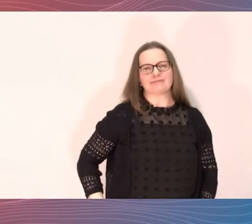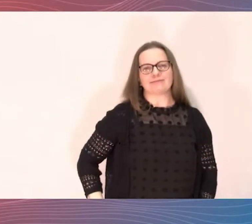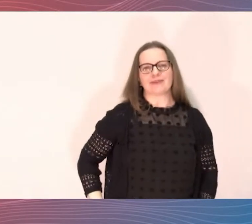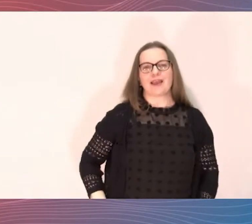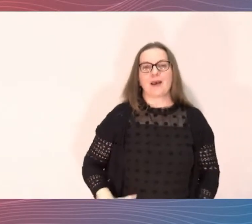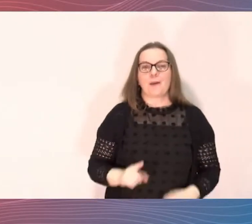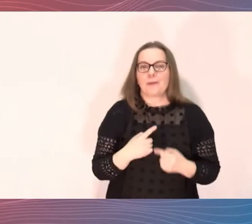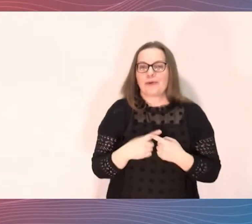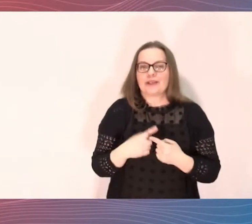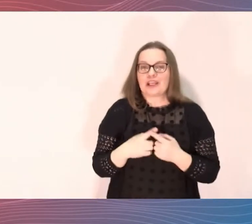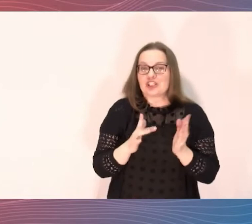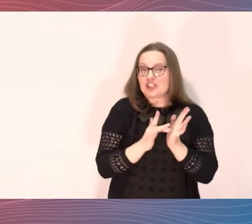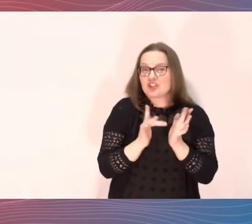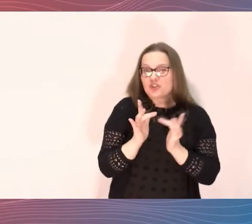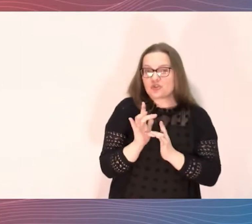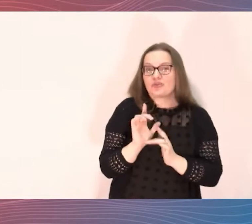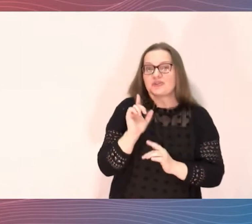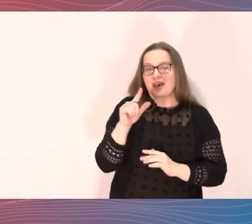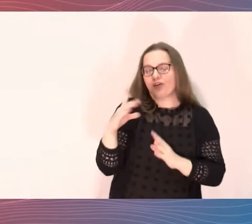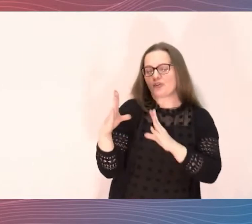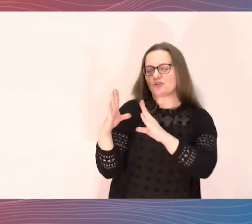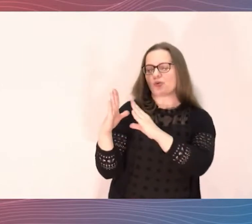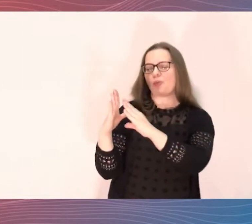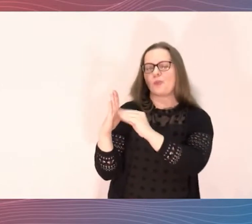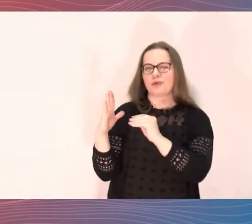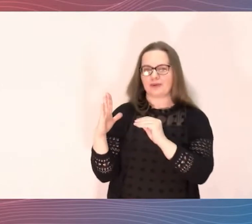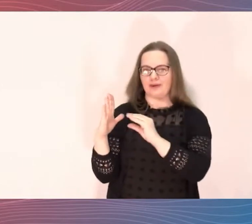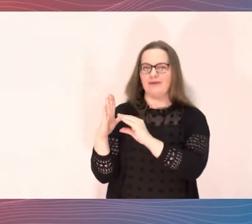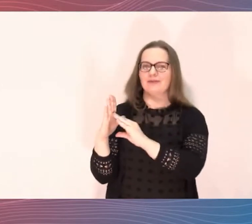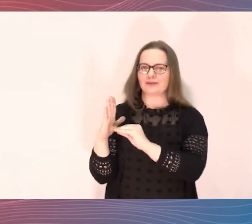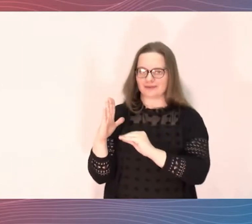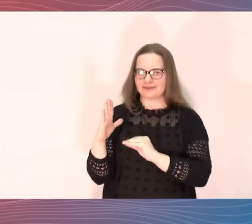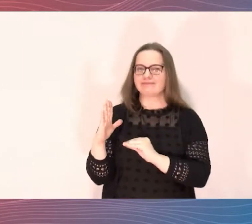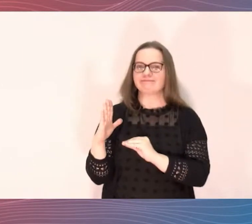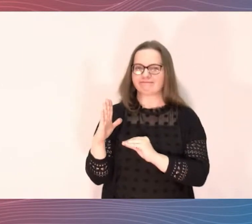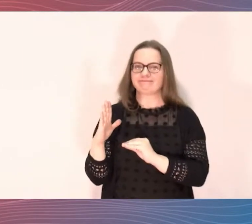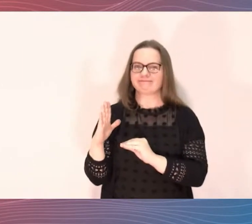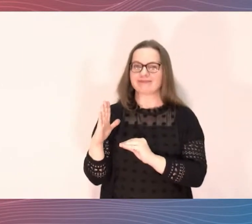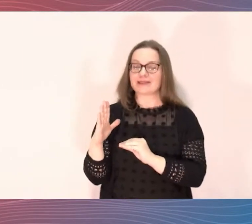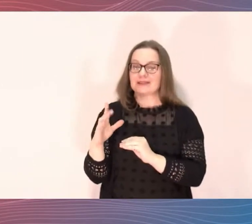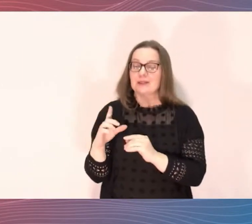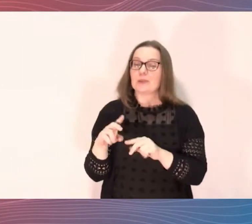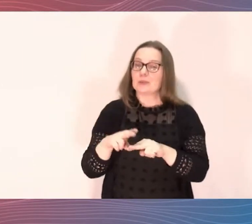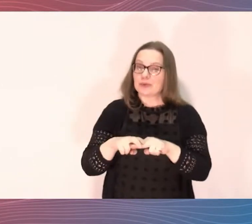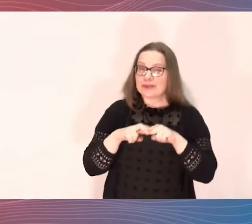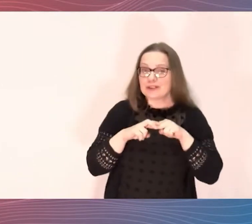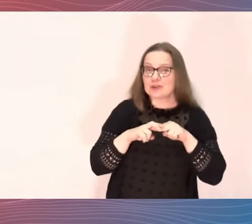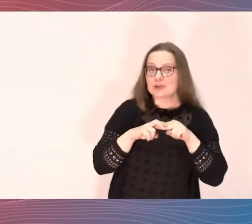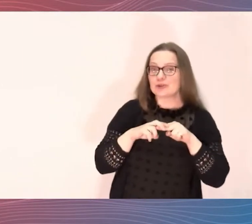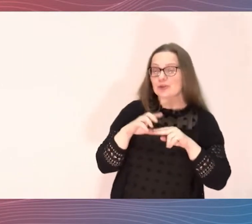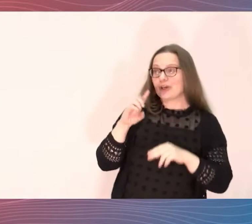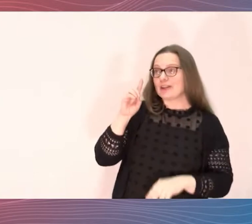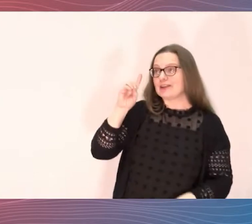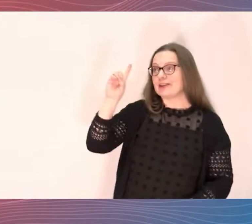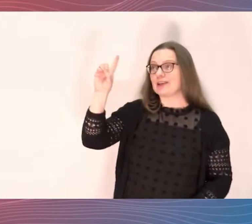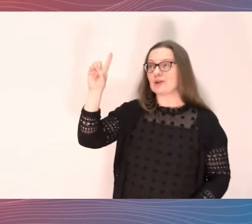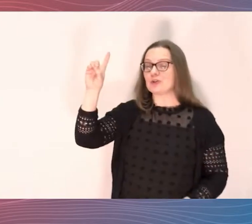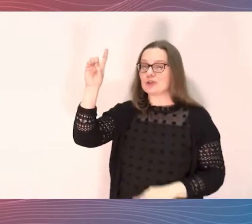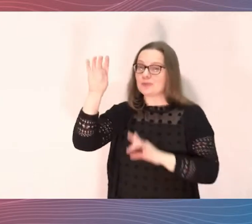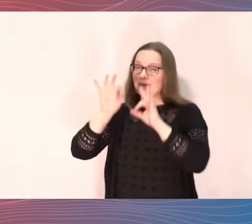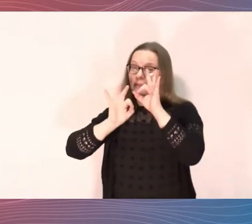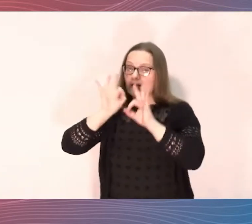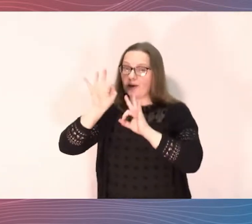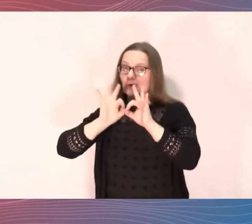O Filho primogênito é o protótipo. Deus quer nos fazer a sua imagem, a imagem do seu